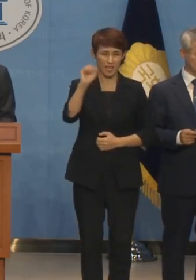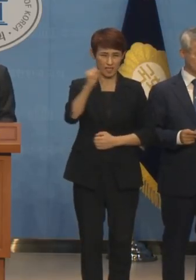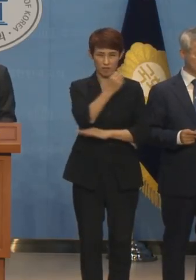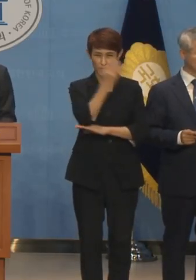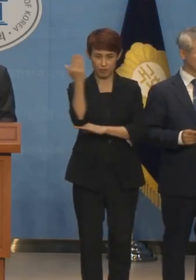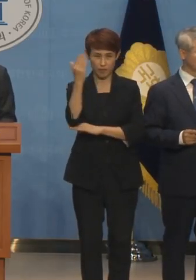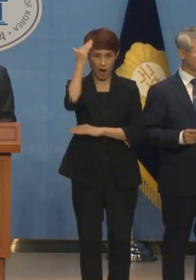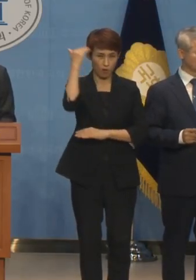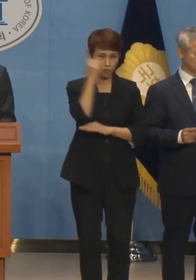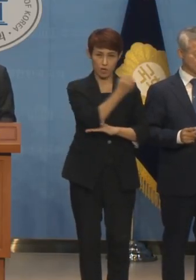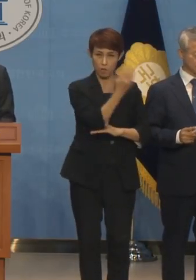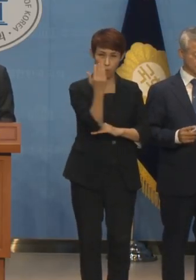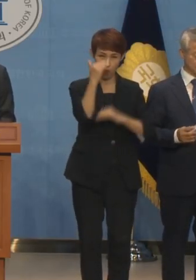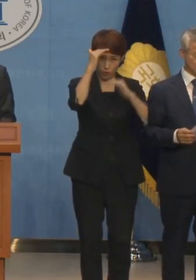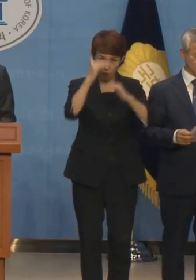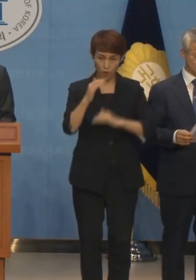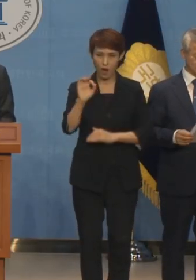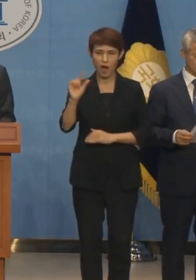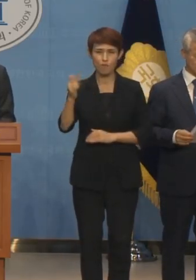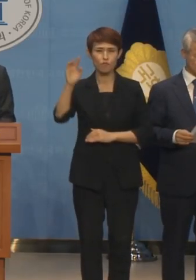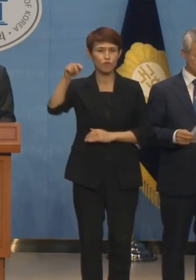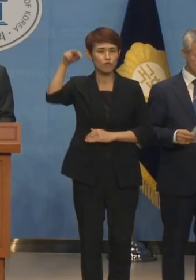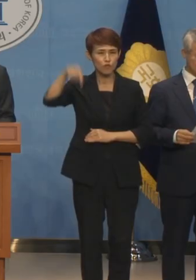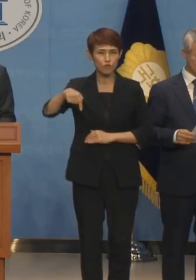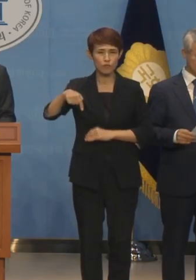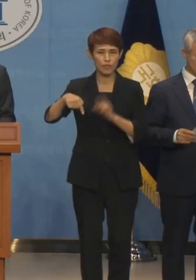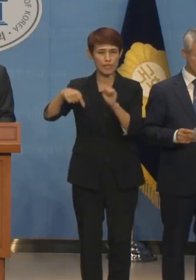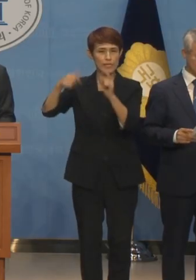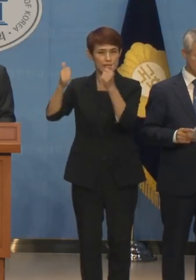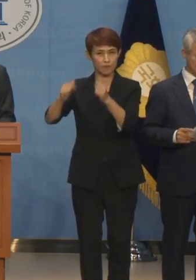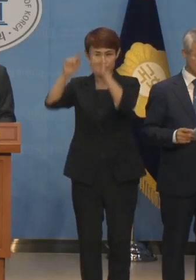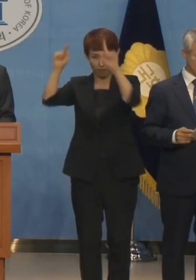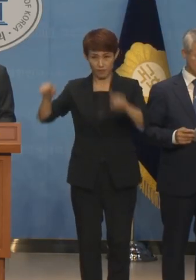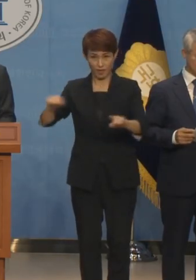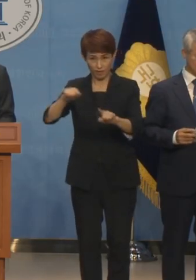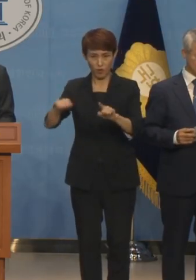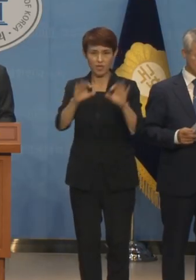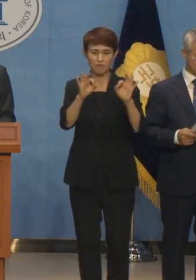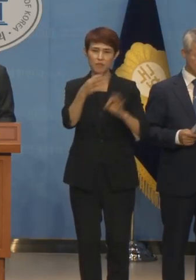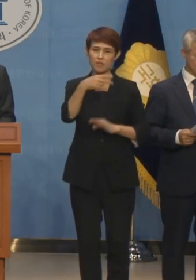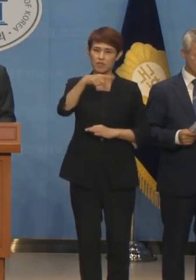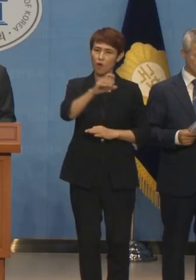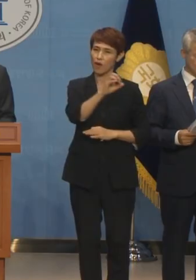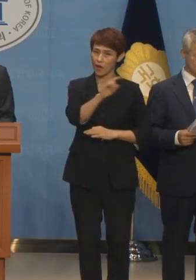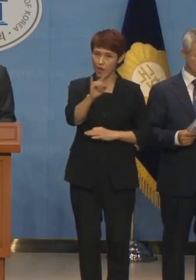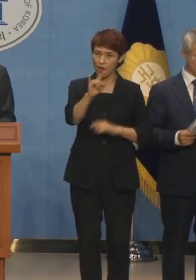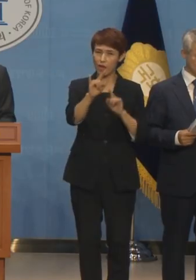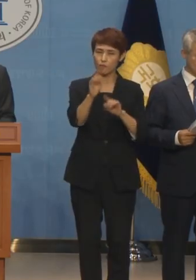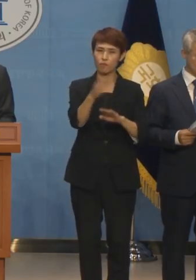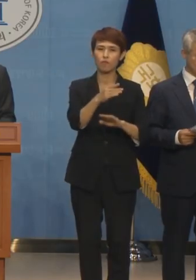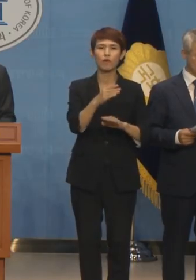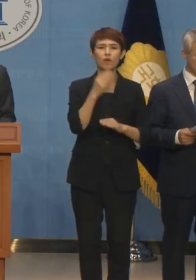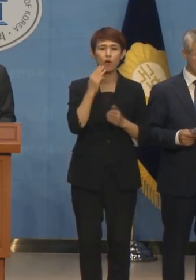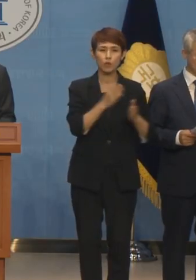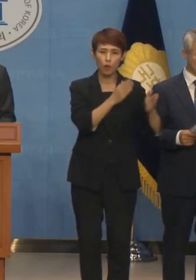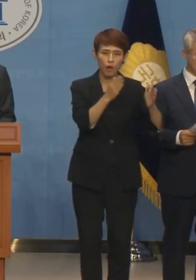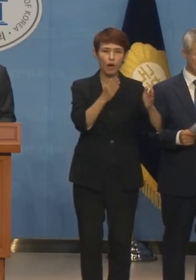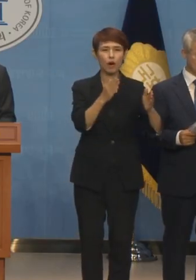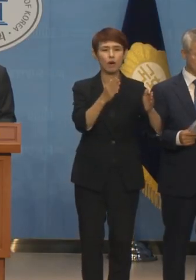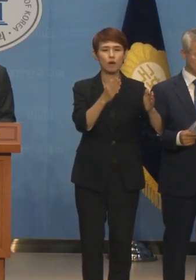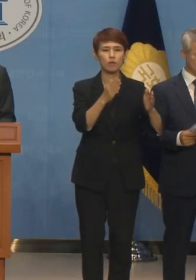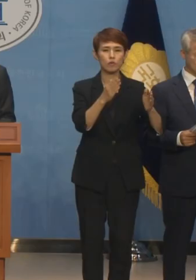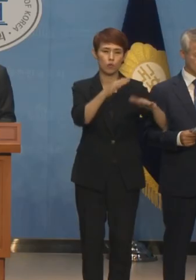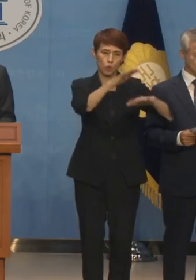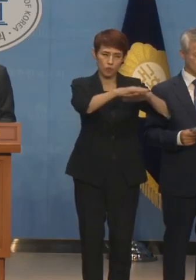한국일보 칼럼은 안보소 1심 판결문 중 김성애로부터 경기도가 예전부터 북한에 낙후된 협동